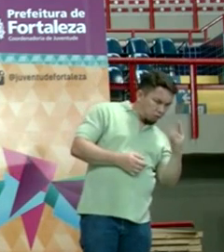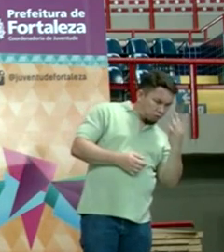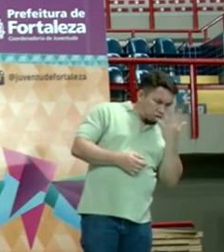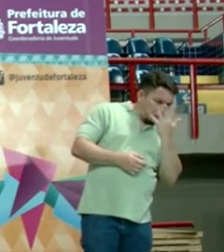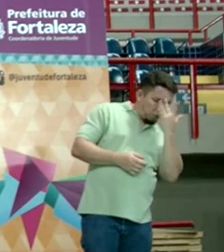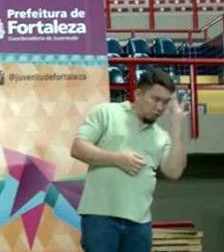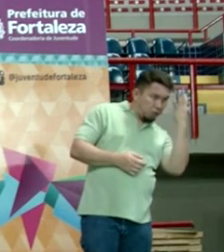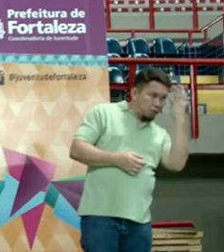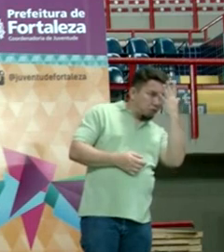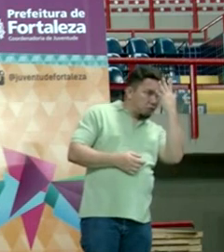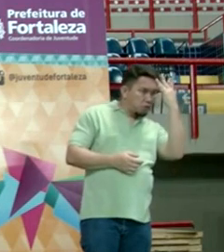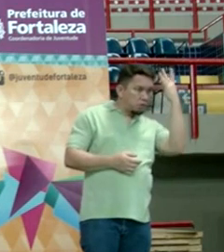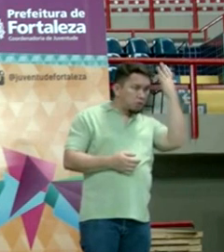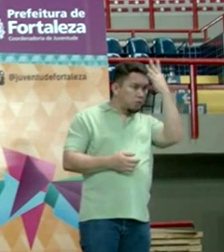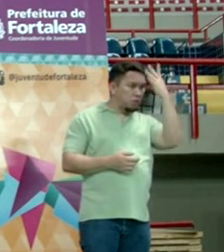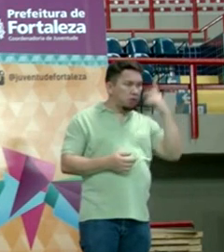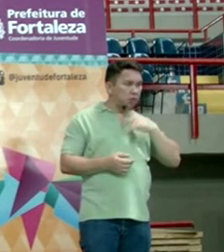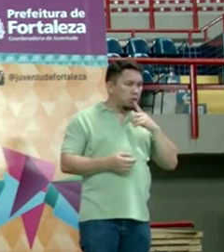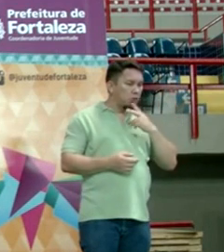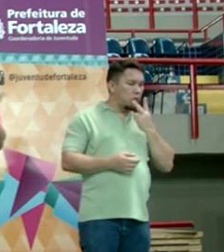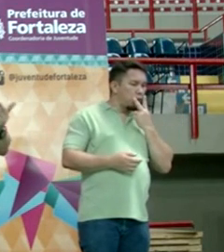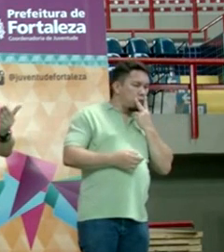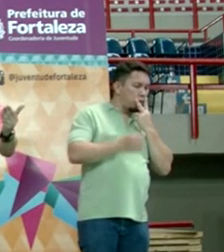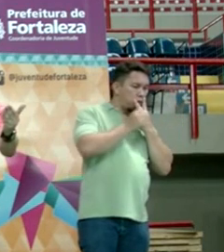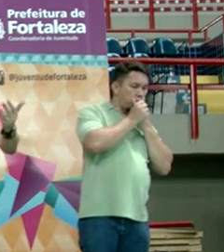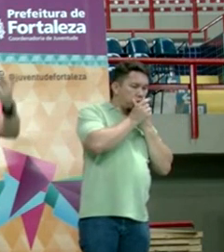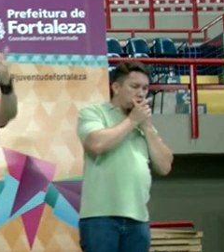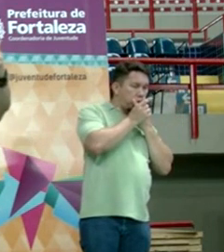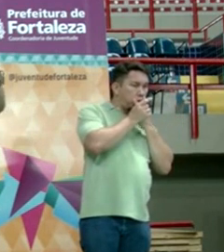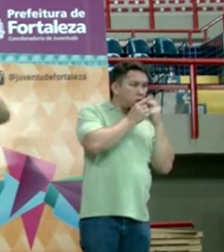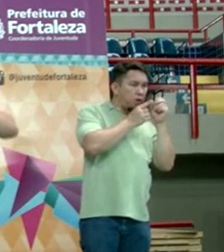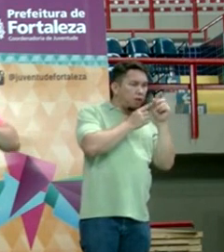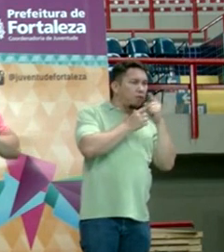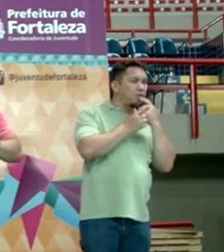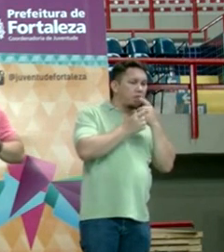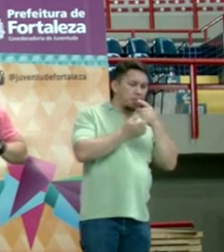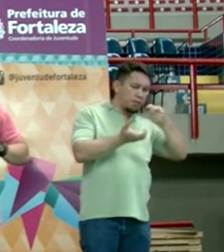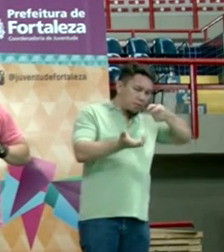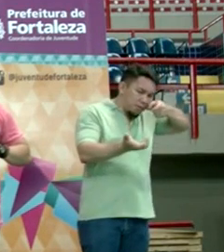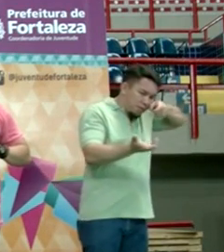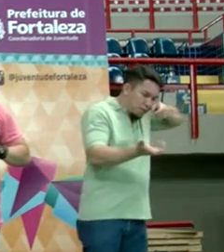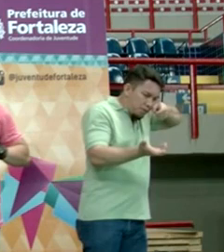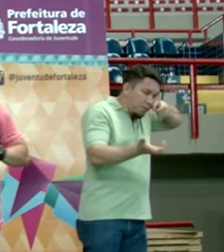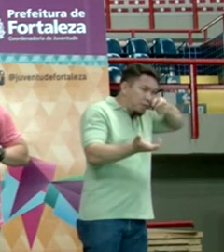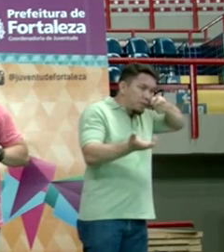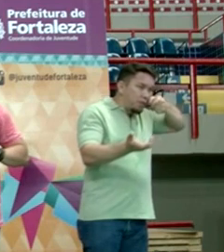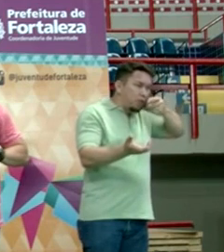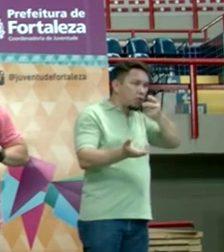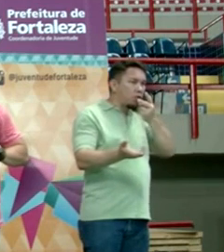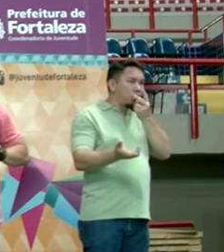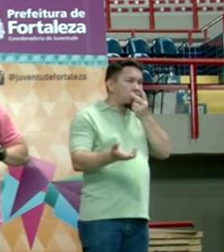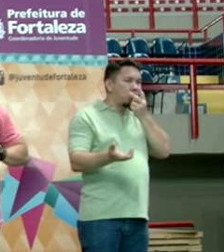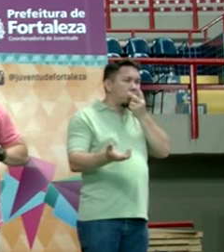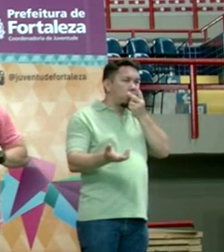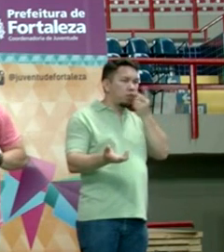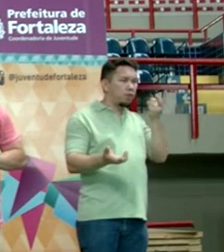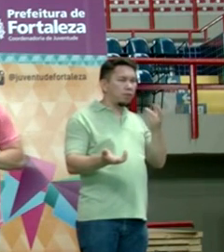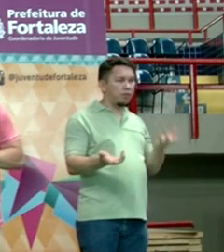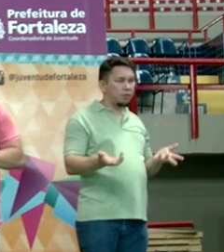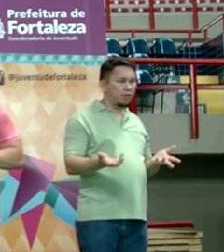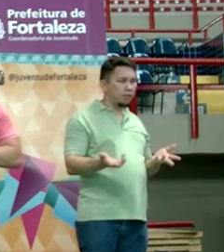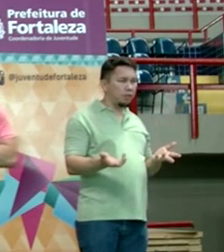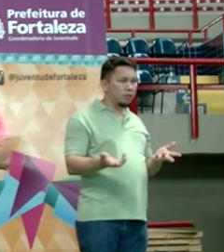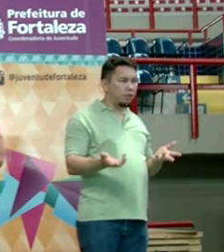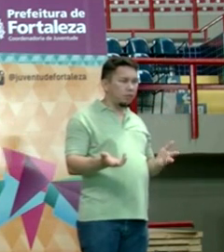procuravam a luz do cigarro. Se a luz estivesse baixa, está na mão. Geralmente quem fuma usa que mão para segurar